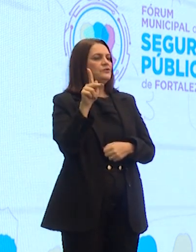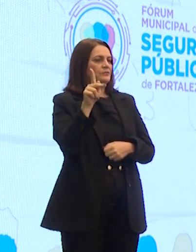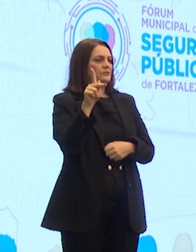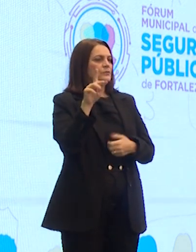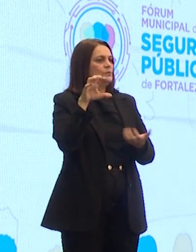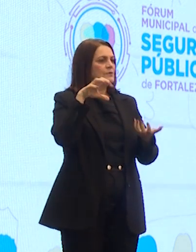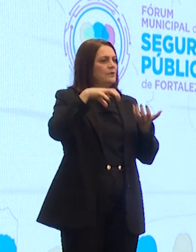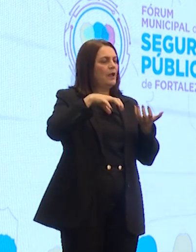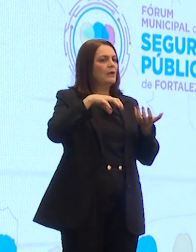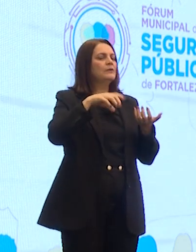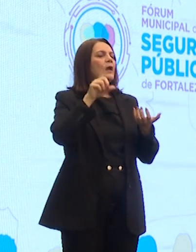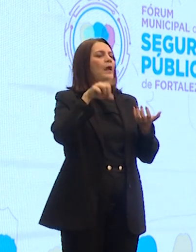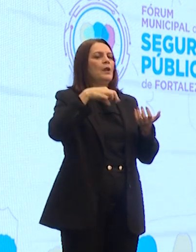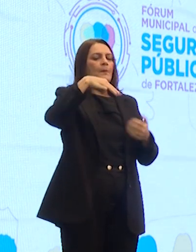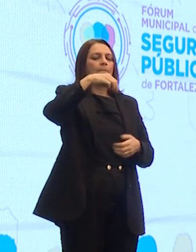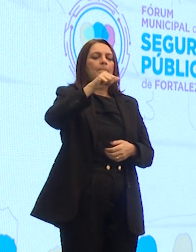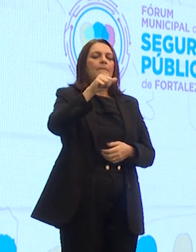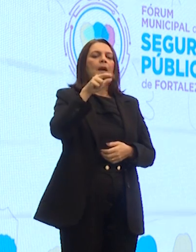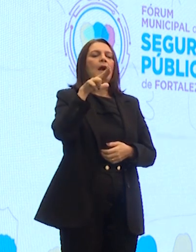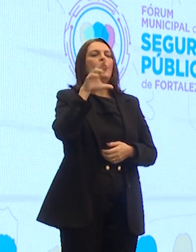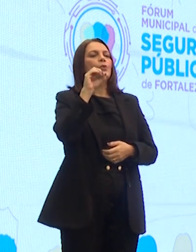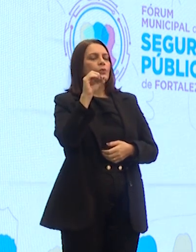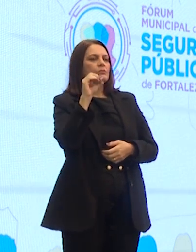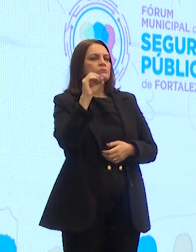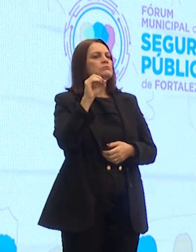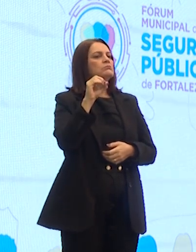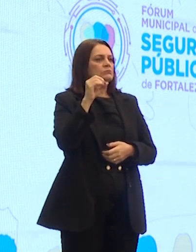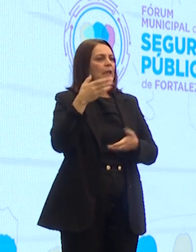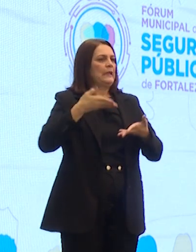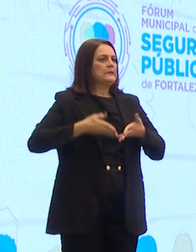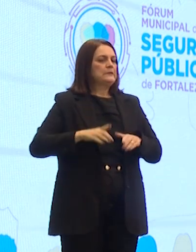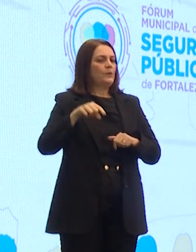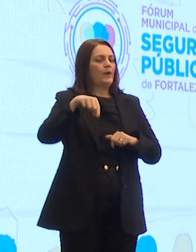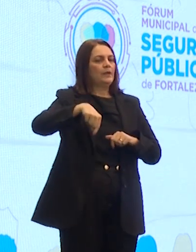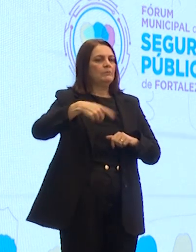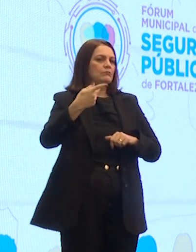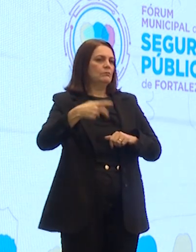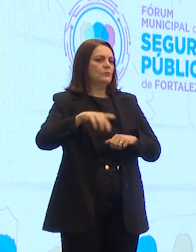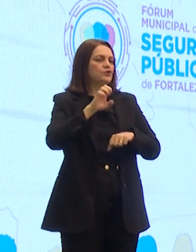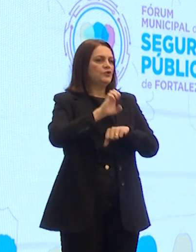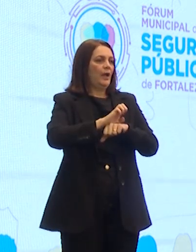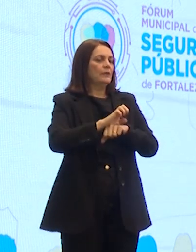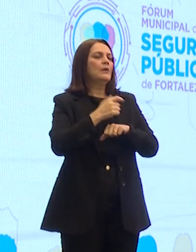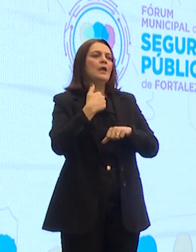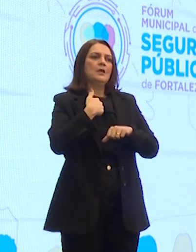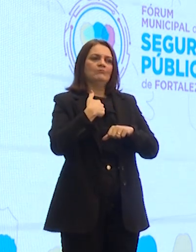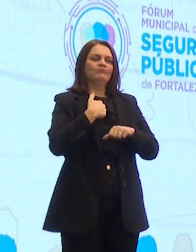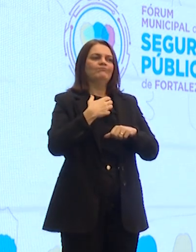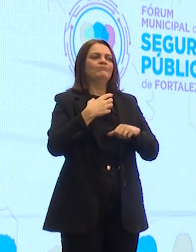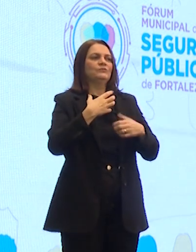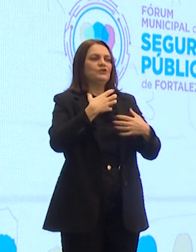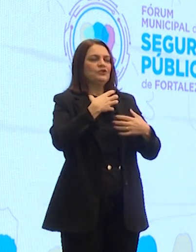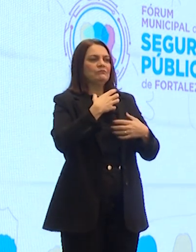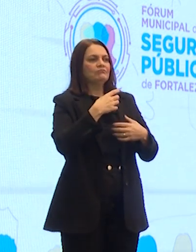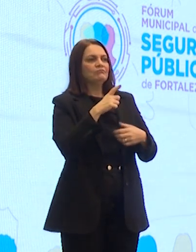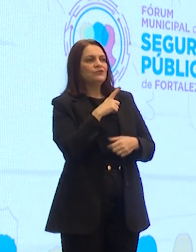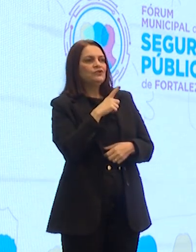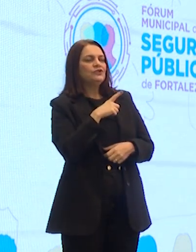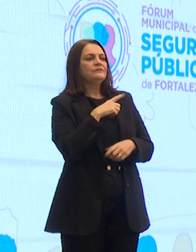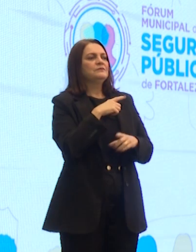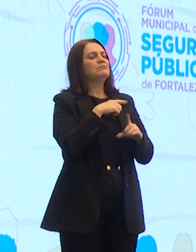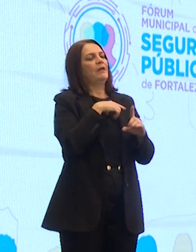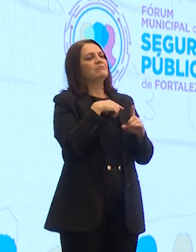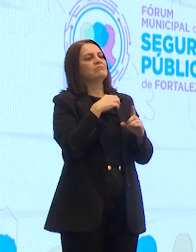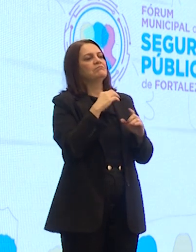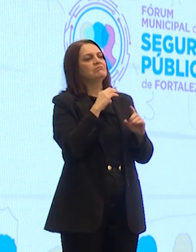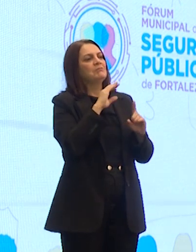Mauro Benevides, aqui do estado do Ceará. Eu tive a honra de ser deputado com ele em